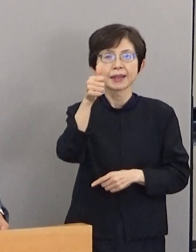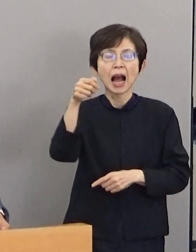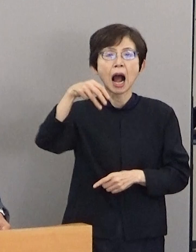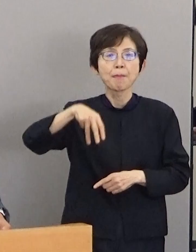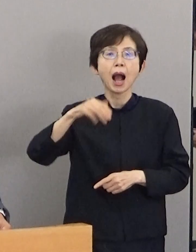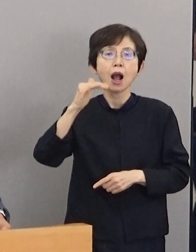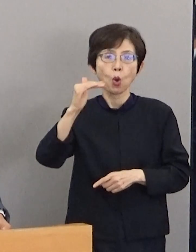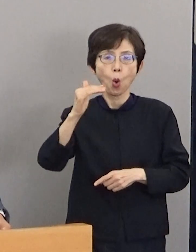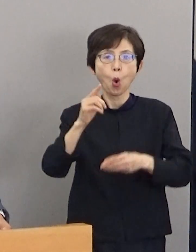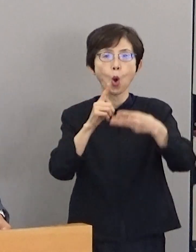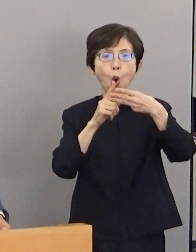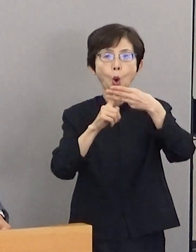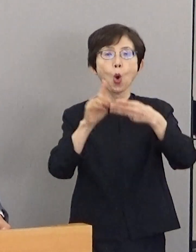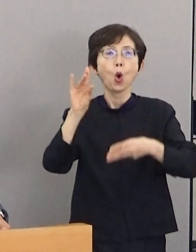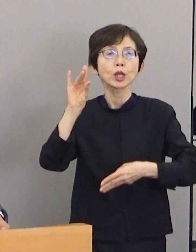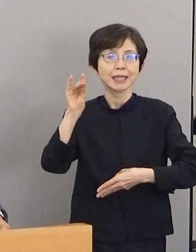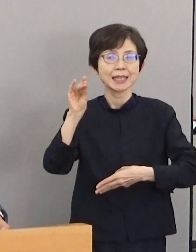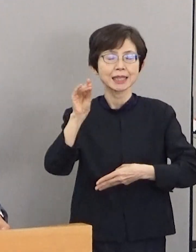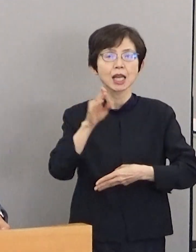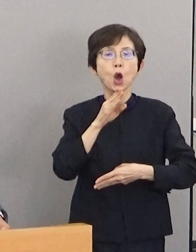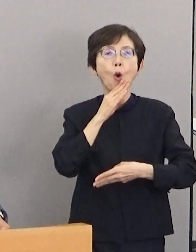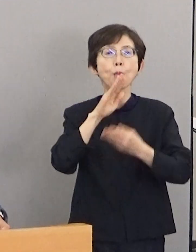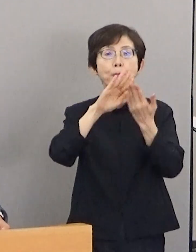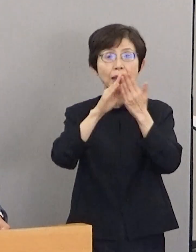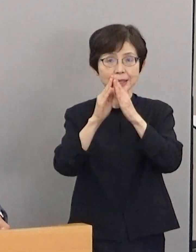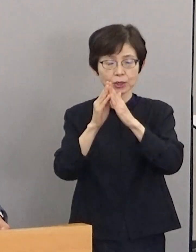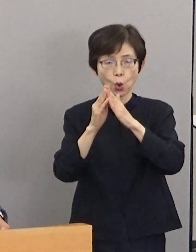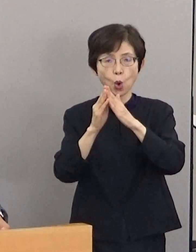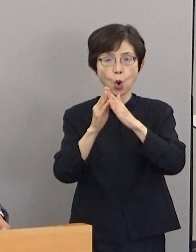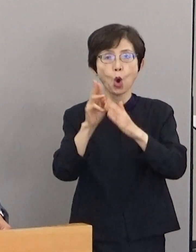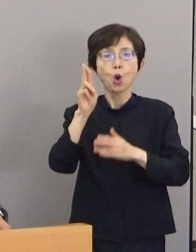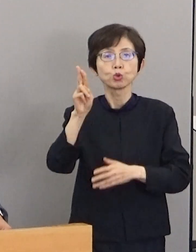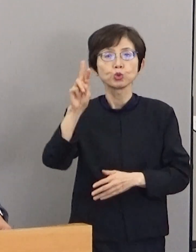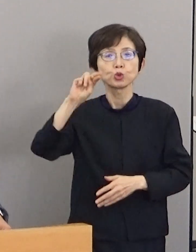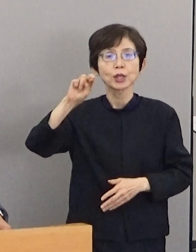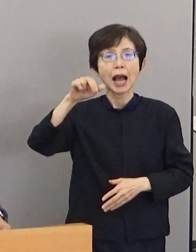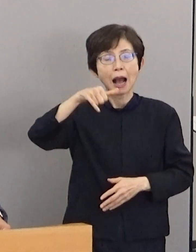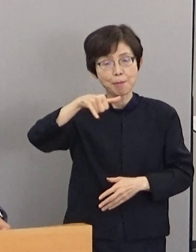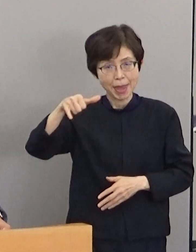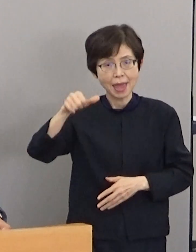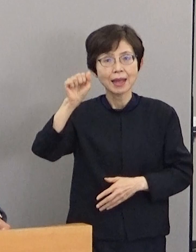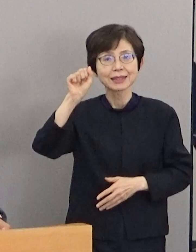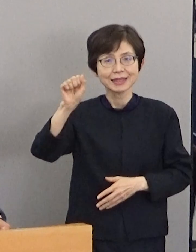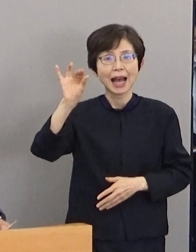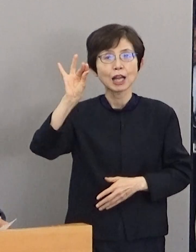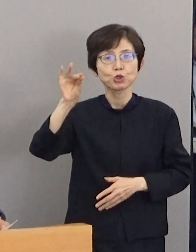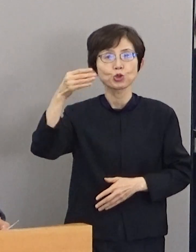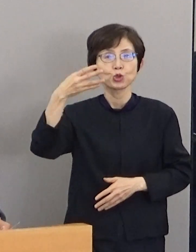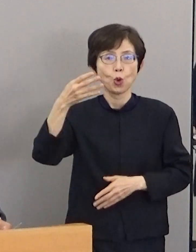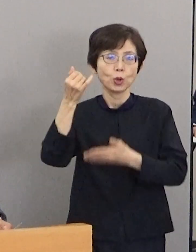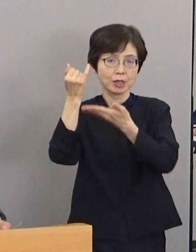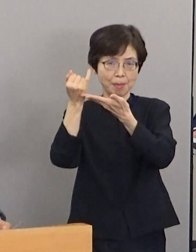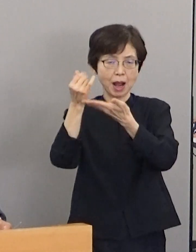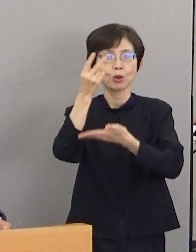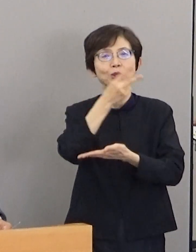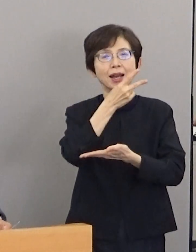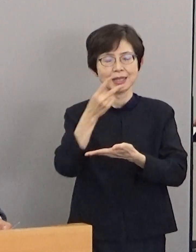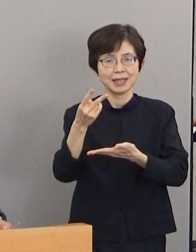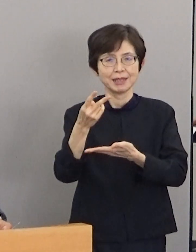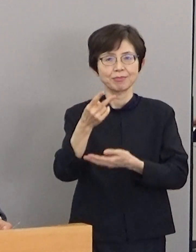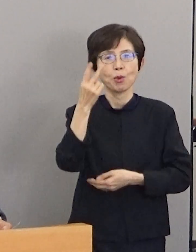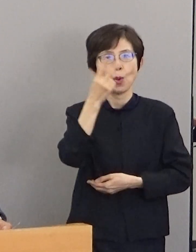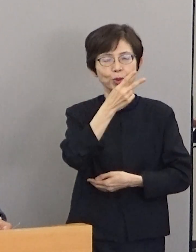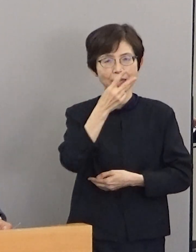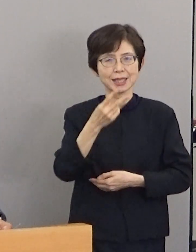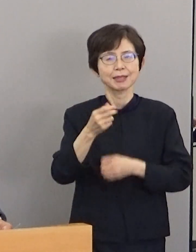そして大木本町の浦部札雄様のお二人でございます。大変お二人